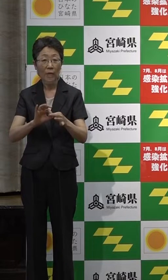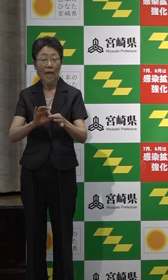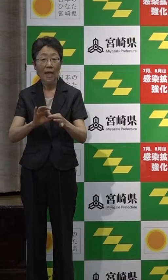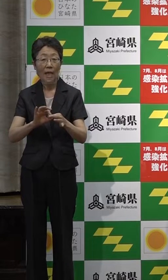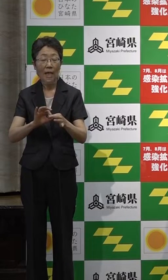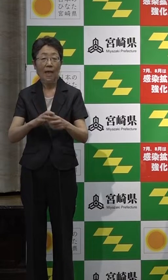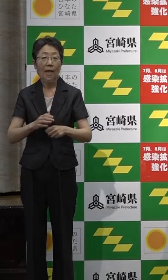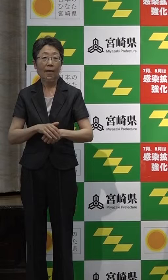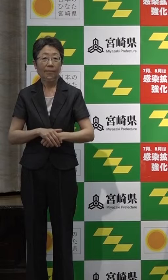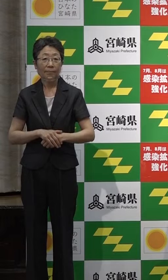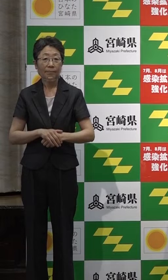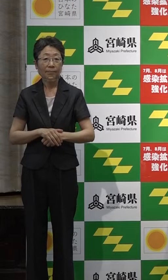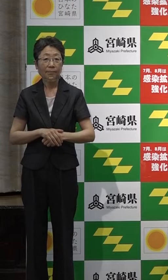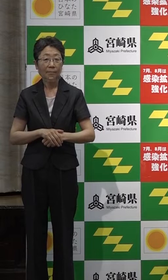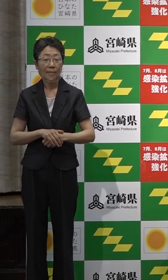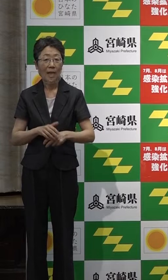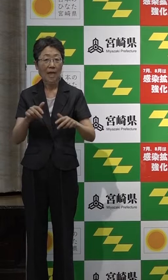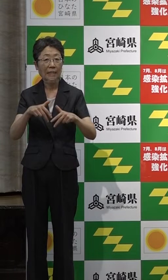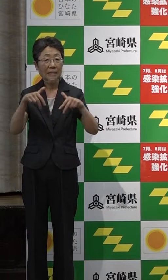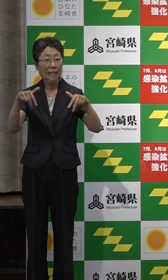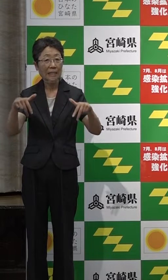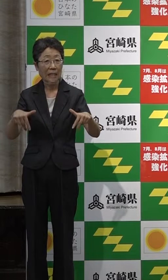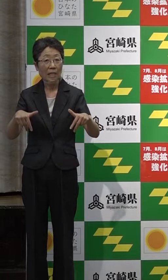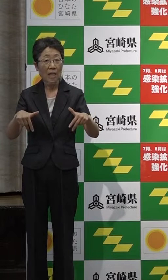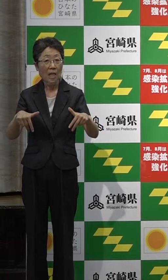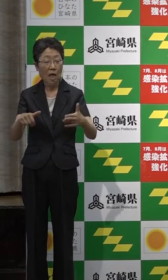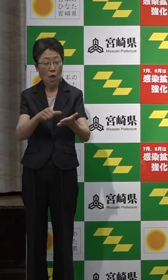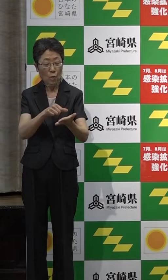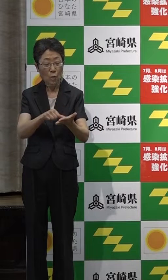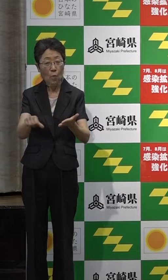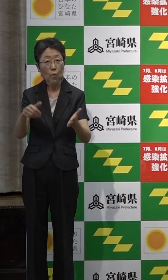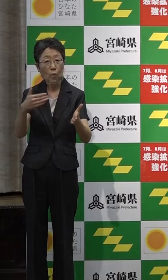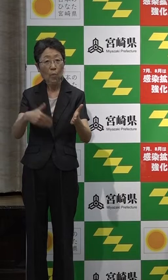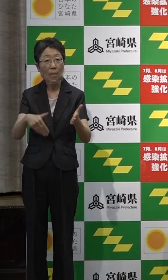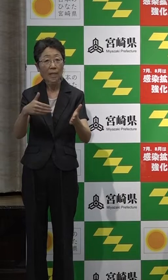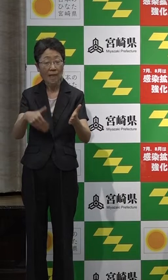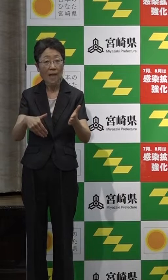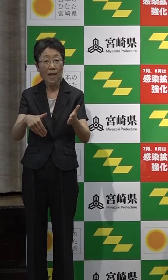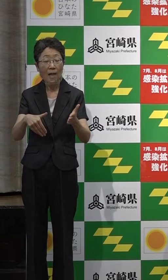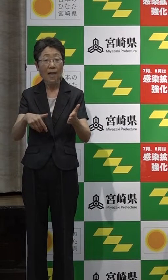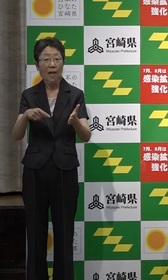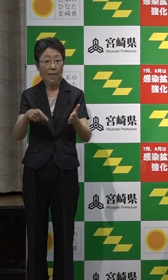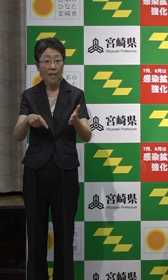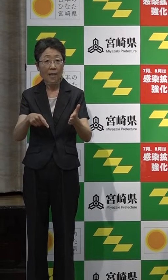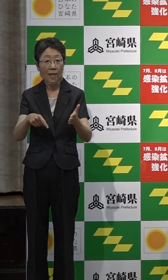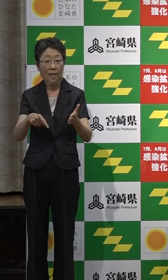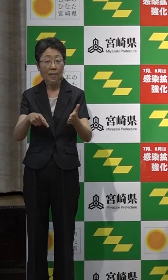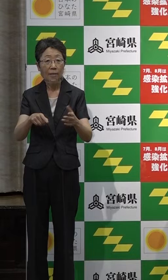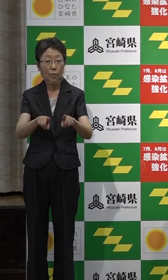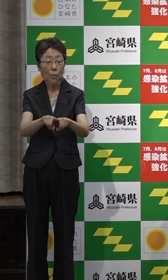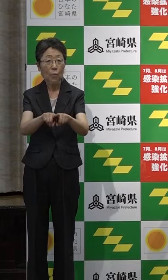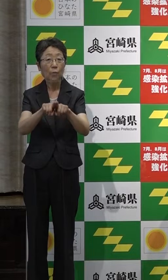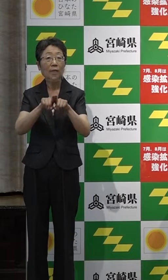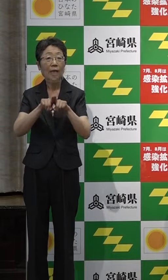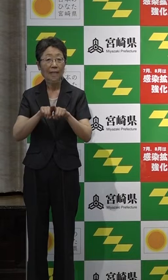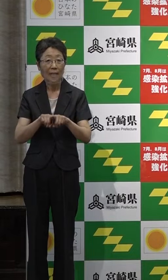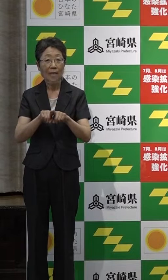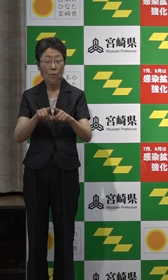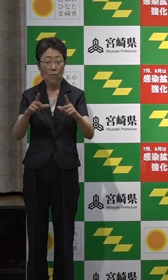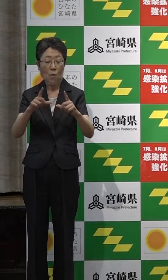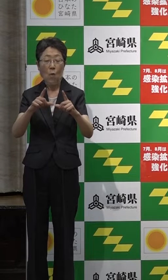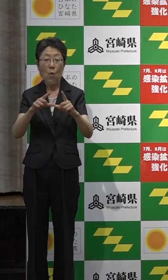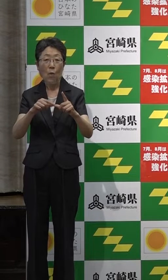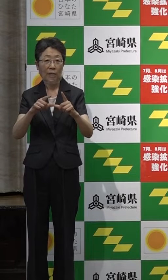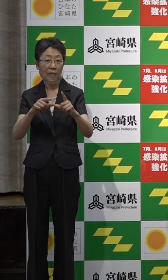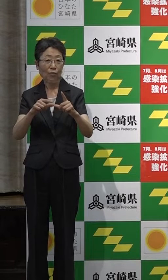だそのシステムへの登録が済んでいないようなものもあるので、このような率になっているというようなことの説明